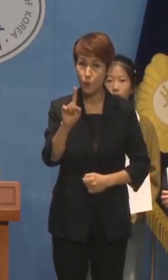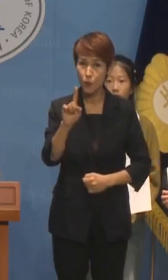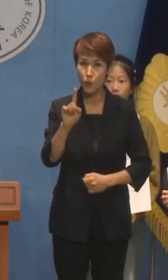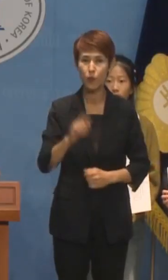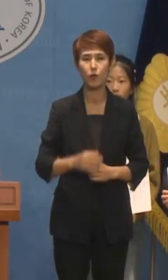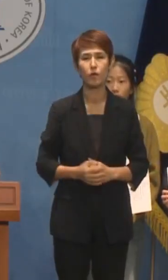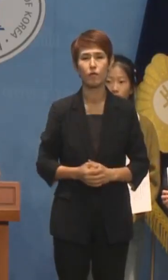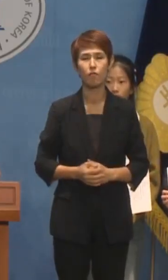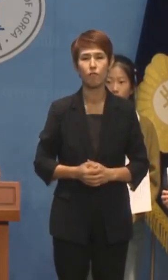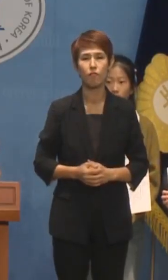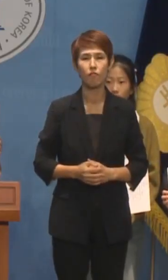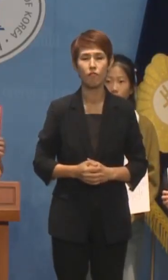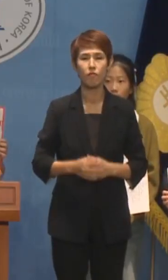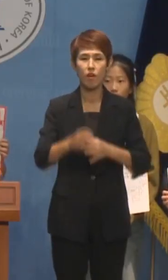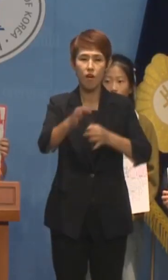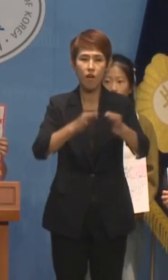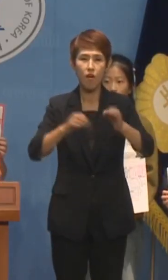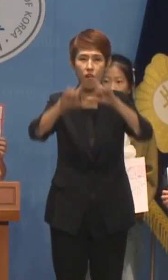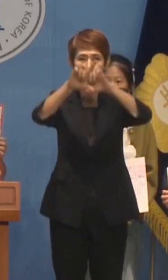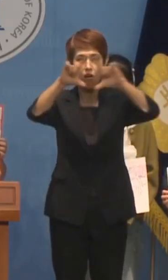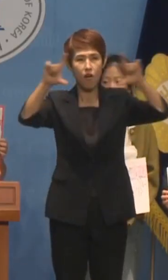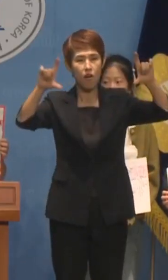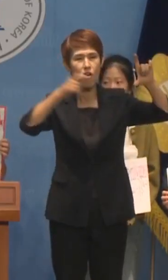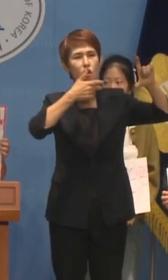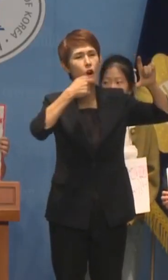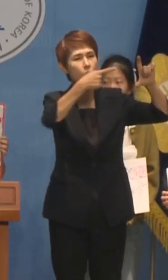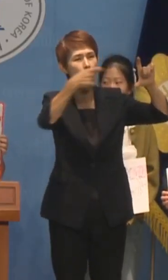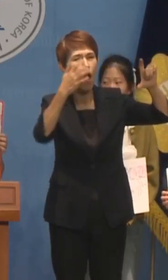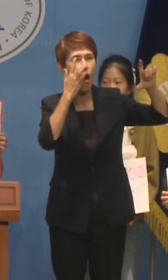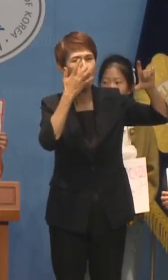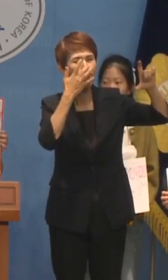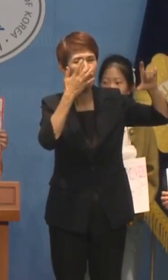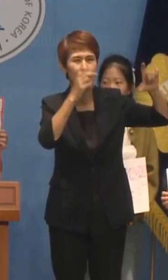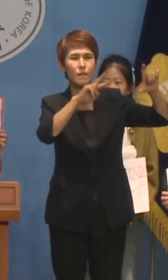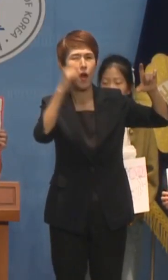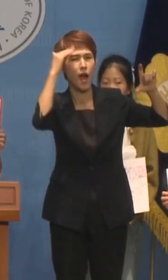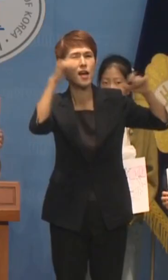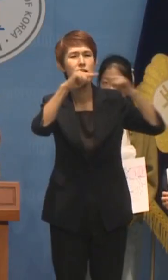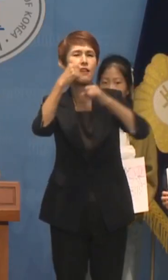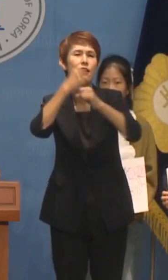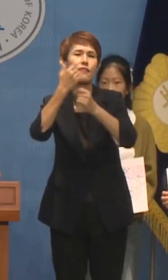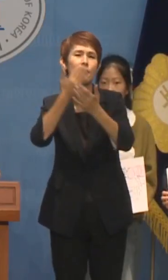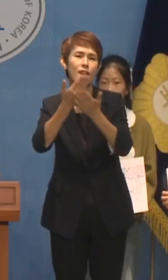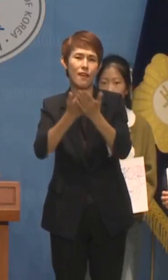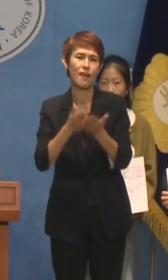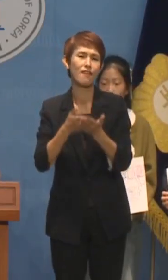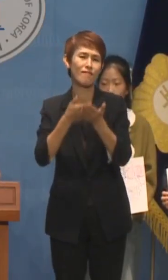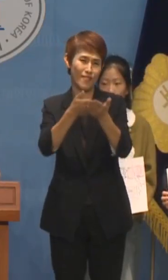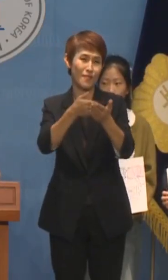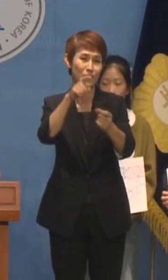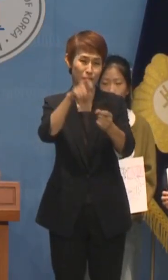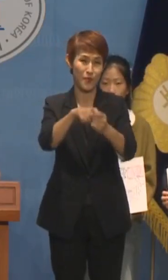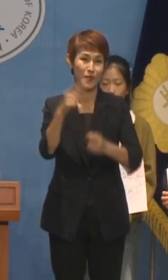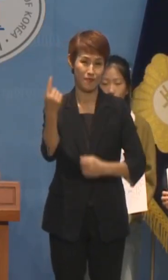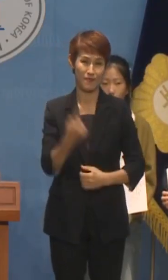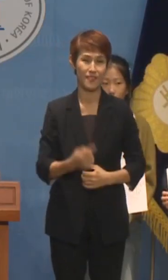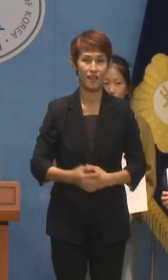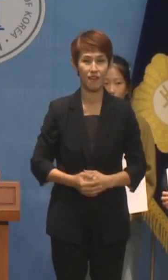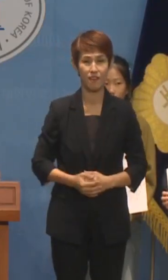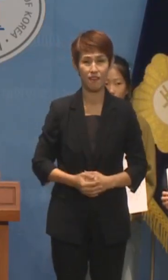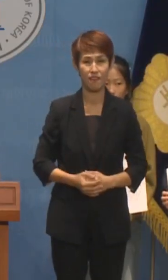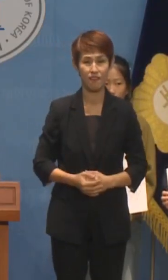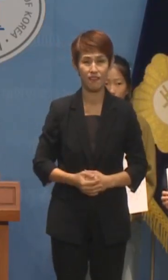모두가 읽을 수 있는 간판을 만들어 달라고 부탁드리기 위해서입니다. 우리 주변에